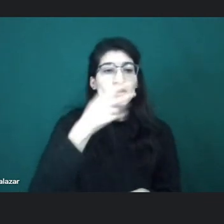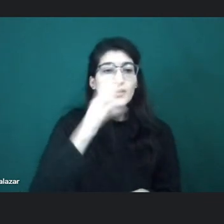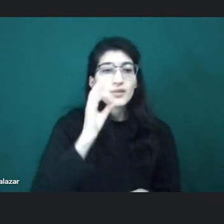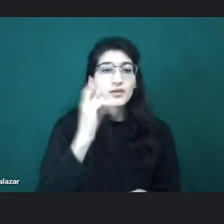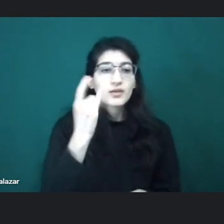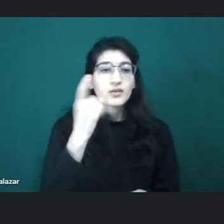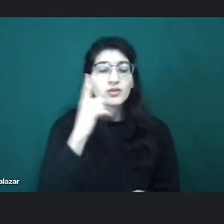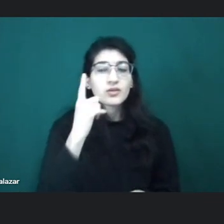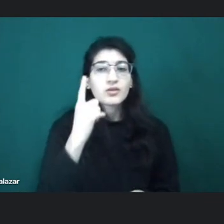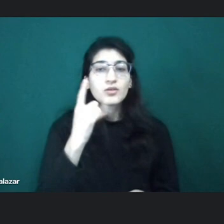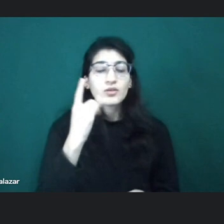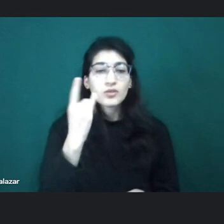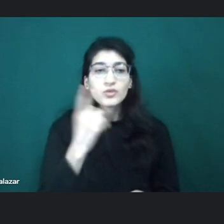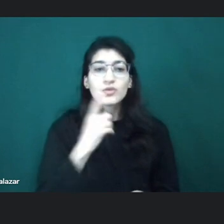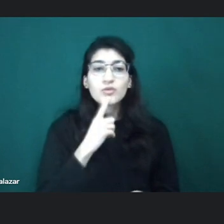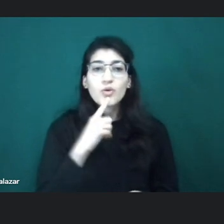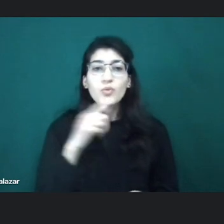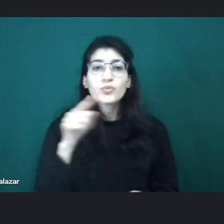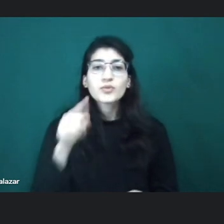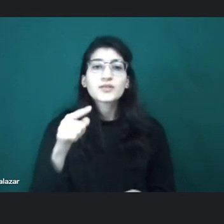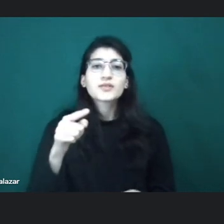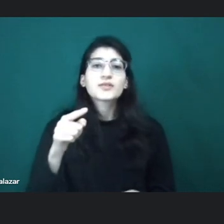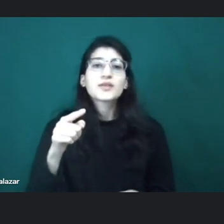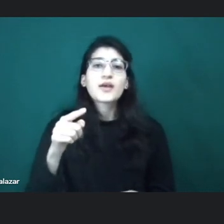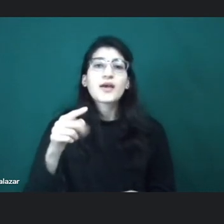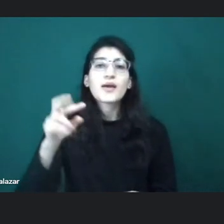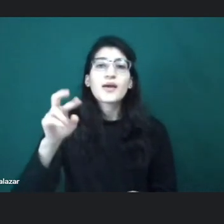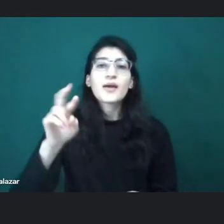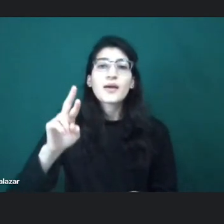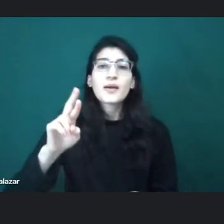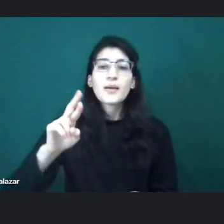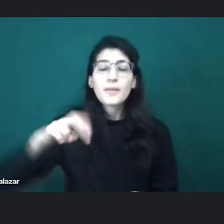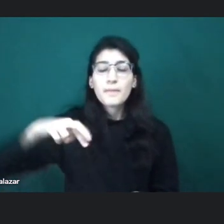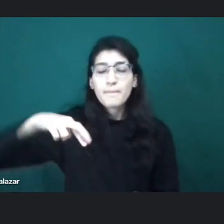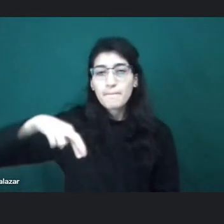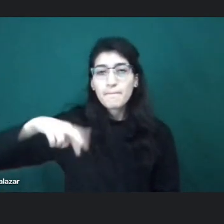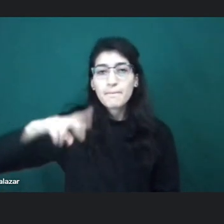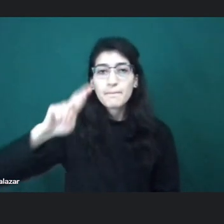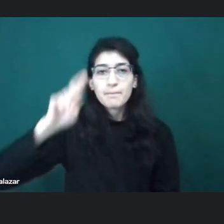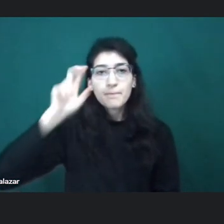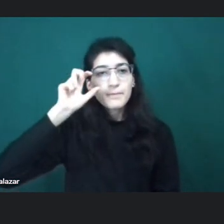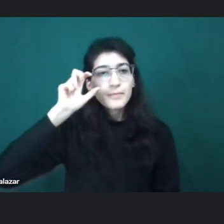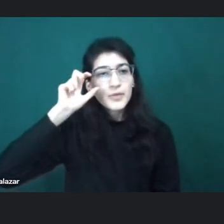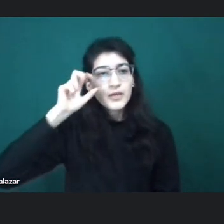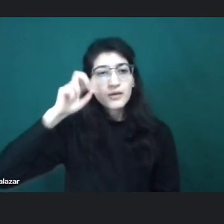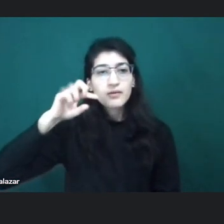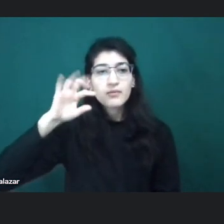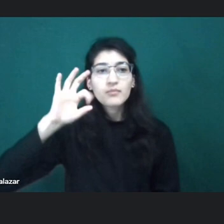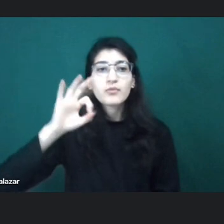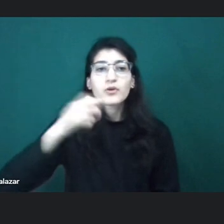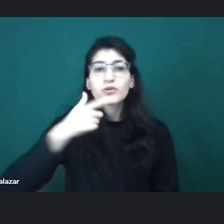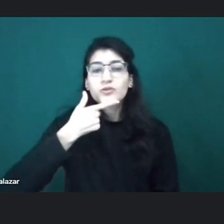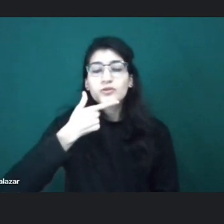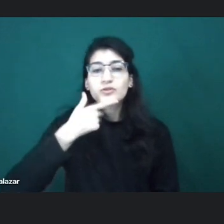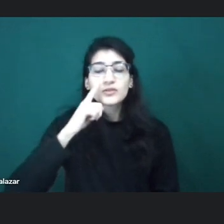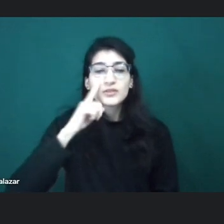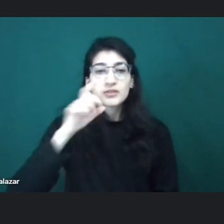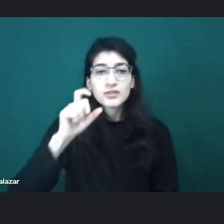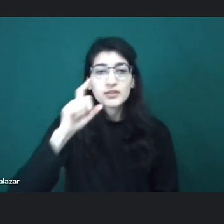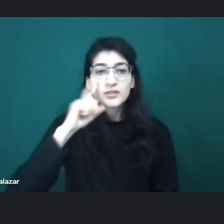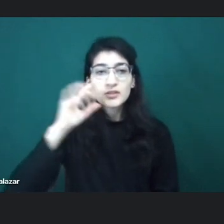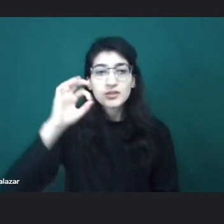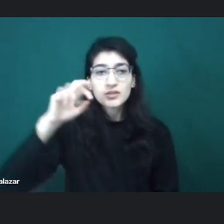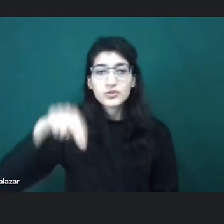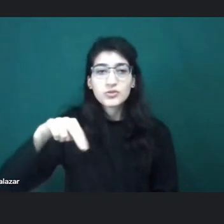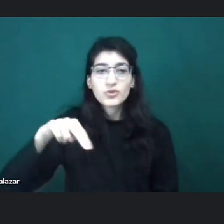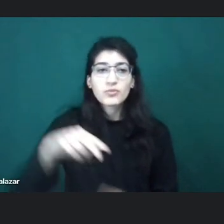Preposición. Preposición. Yeah. Había un grupito de tres preposiciones que eran parecidas. With, ¿qué era? Cuando no tiene